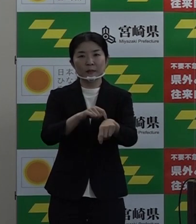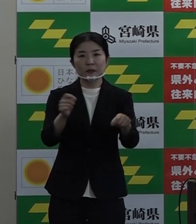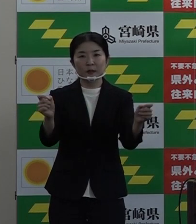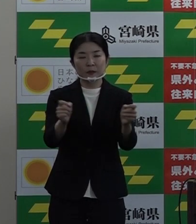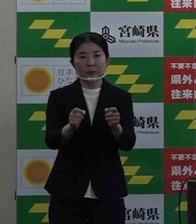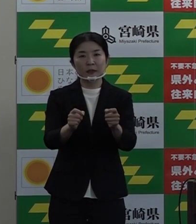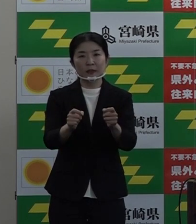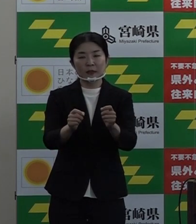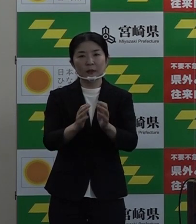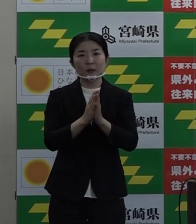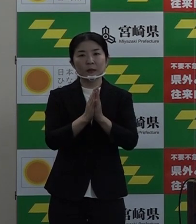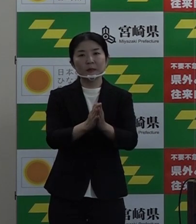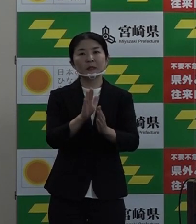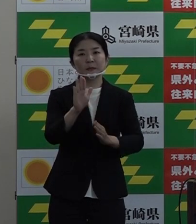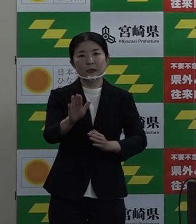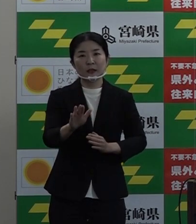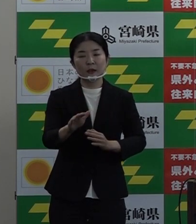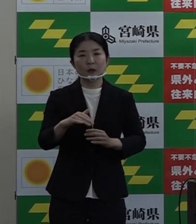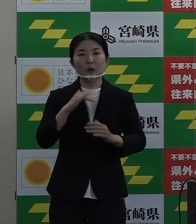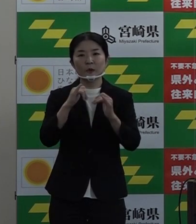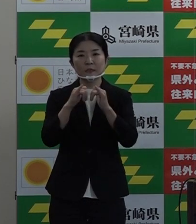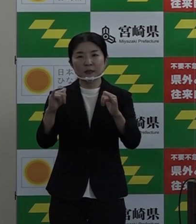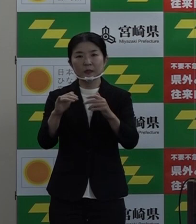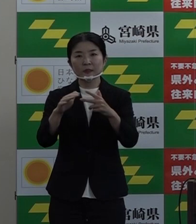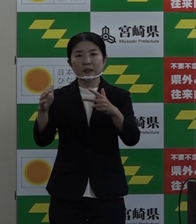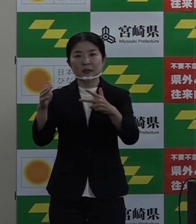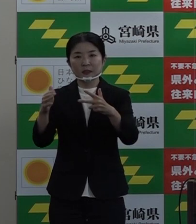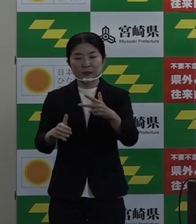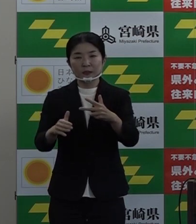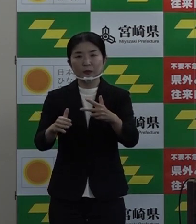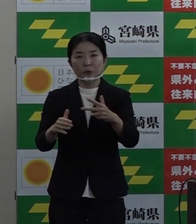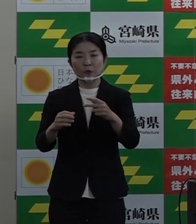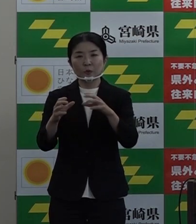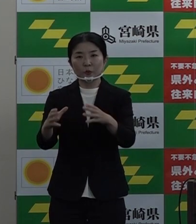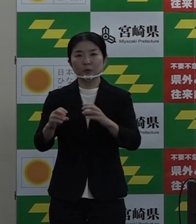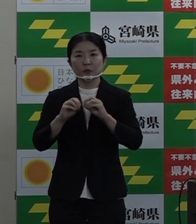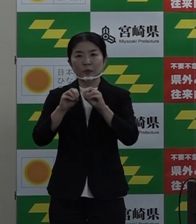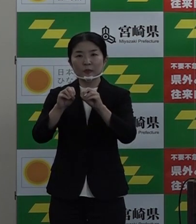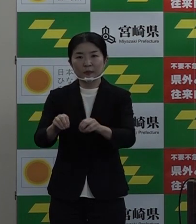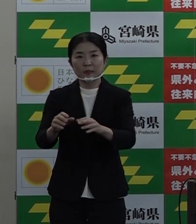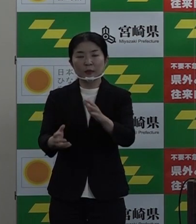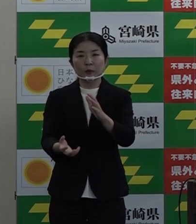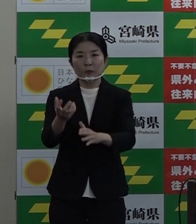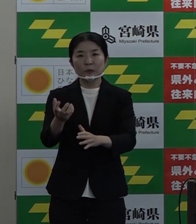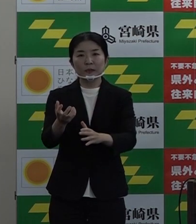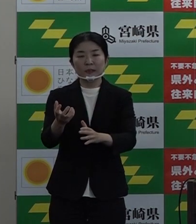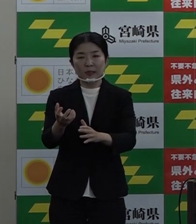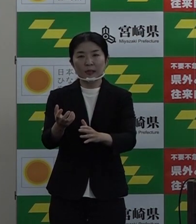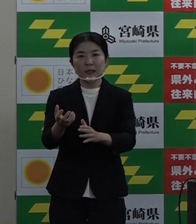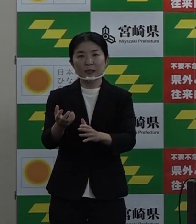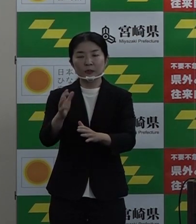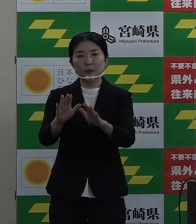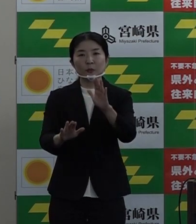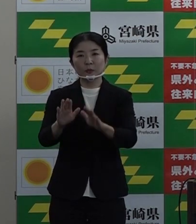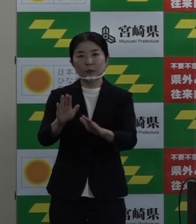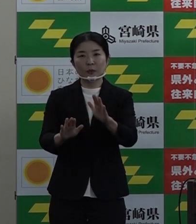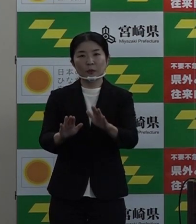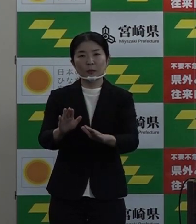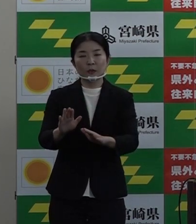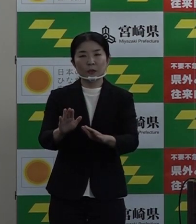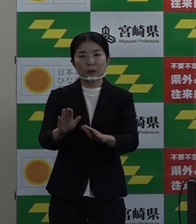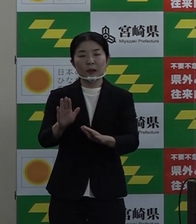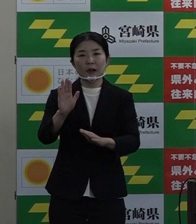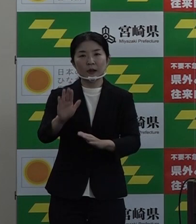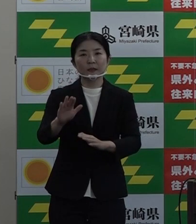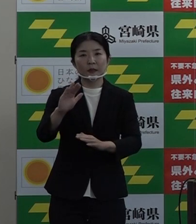行ってまいりました。高齢者施設でのクラスターなどが発生をし、完全に下がりきっていない状況にありますが、今